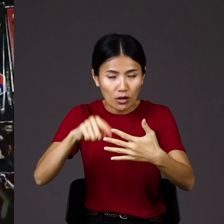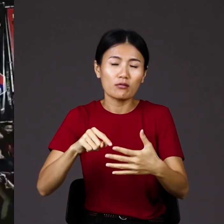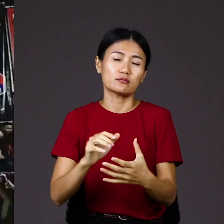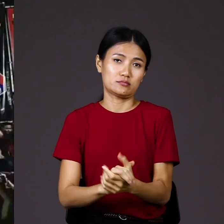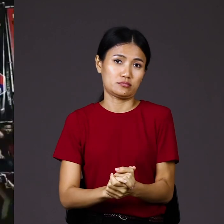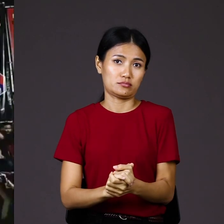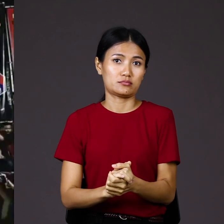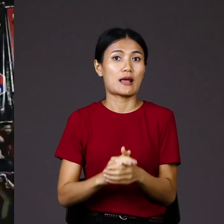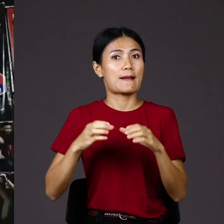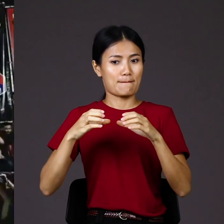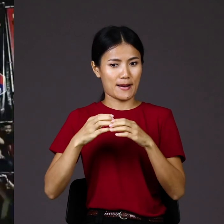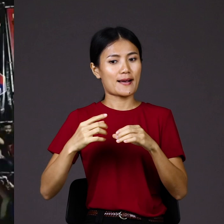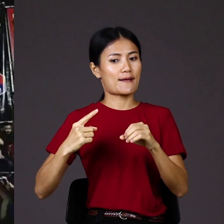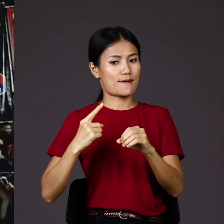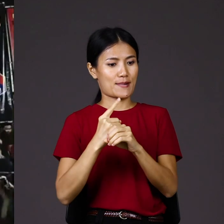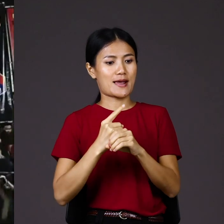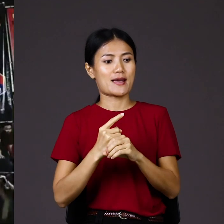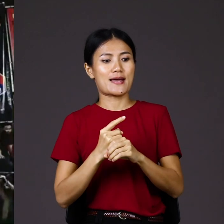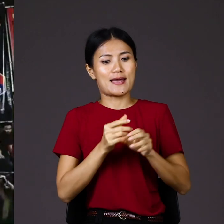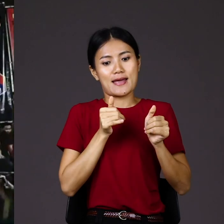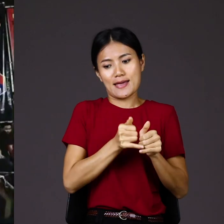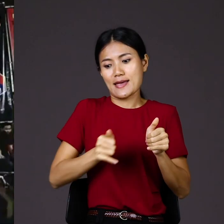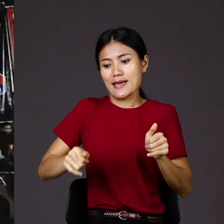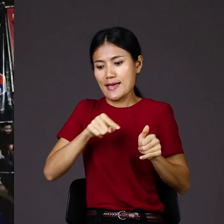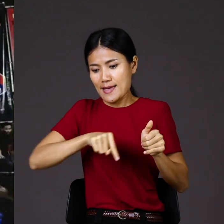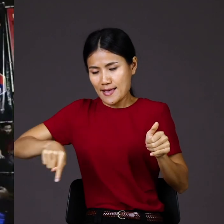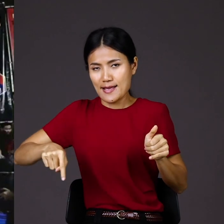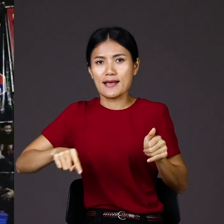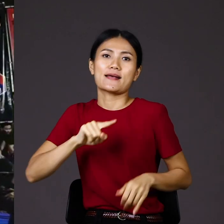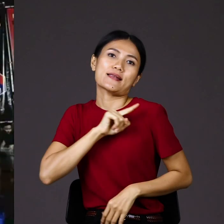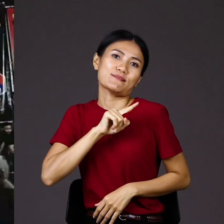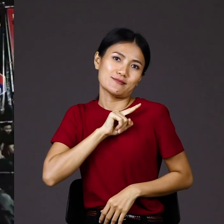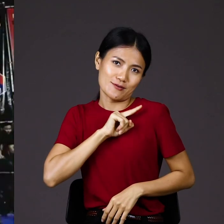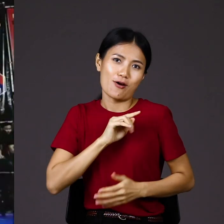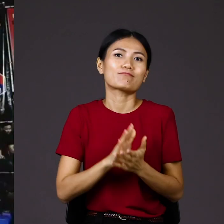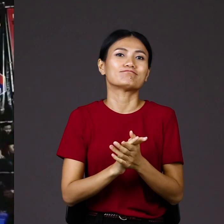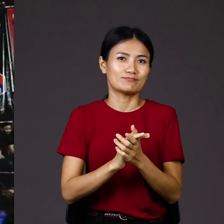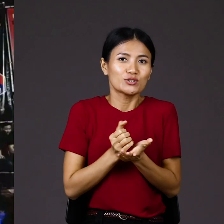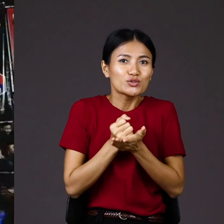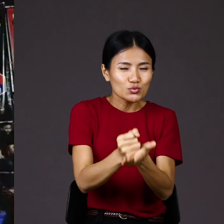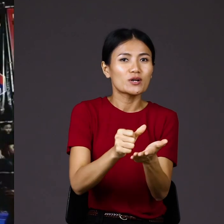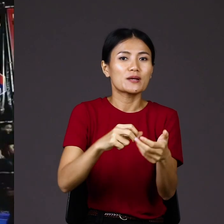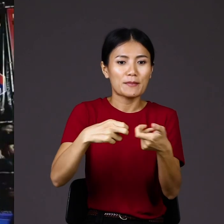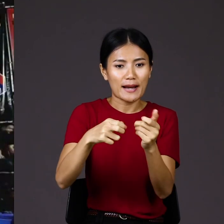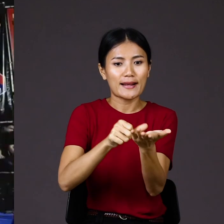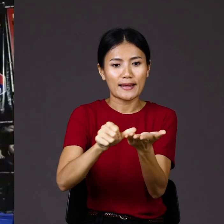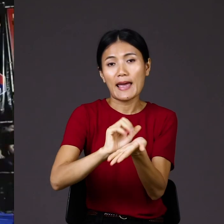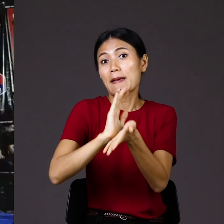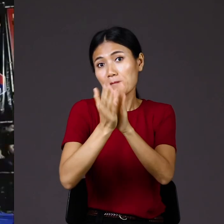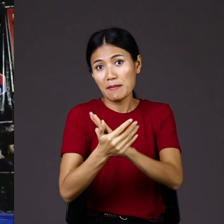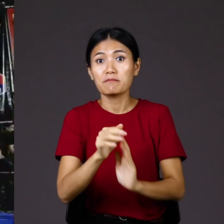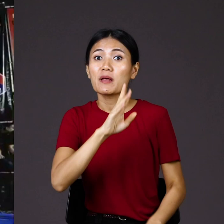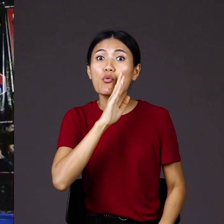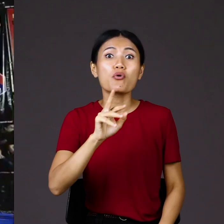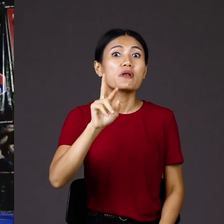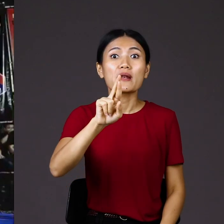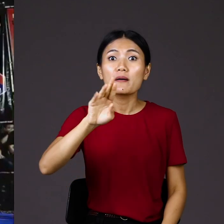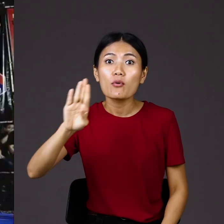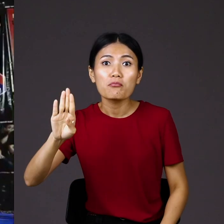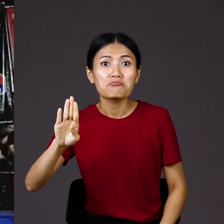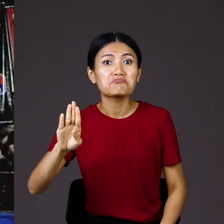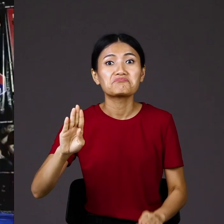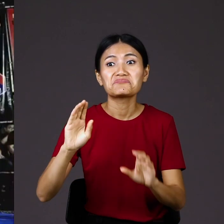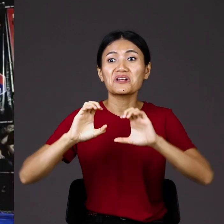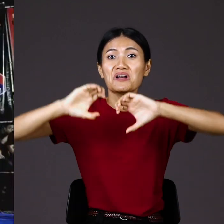านจะเป็นส่วนหนึ่งของการปฏิรูประบบรัฐราชการรวมศูนย์ถ้าประเทศไ